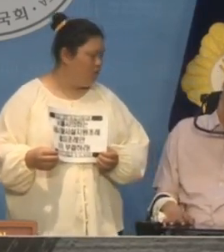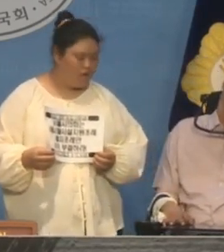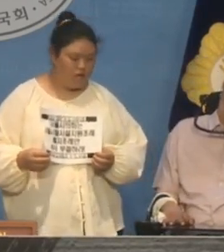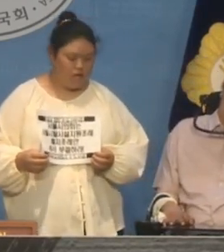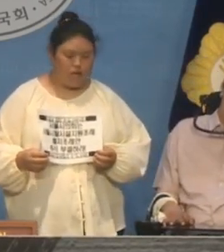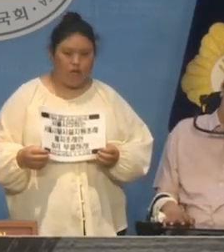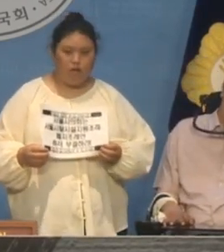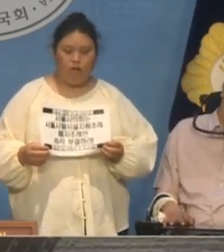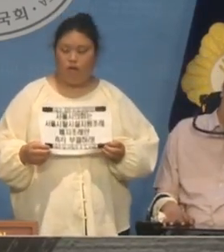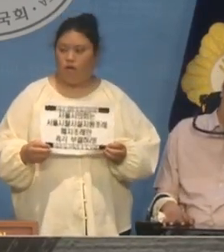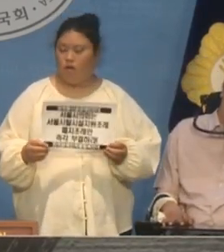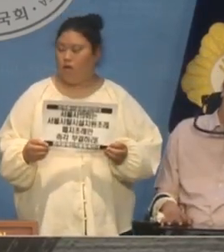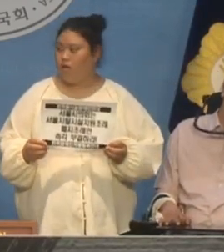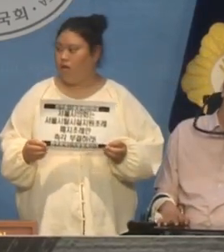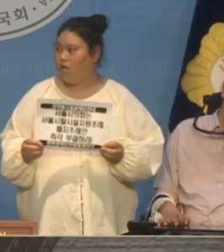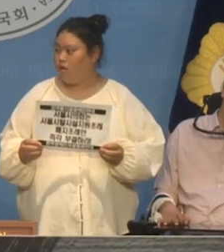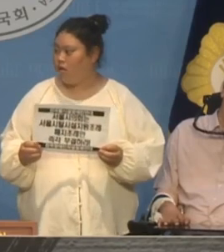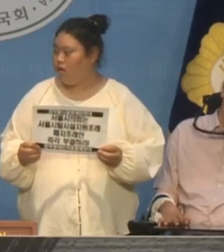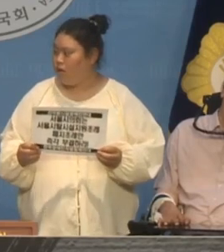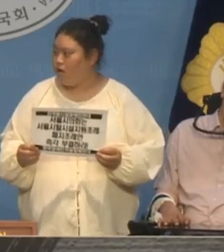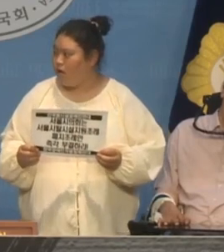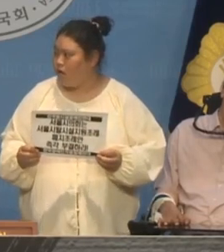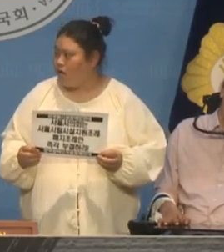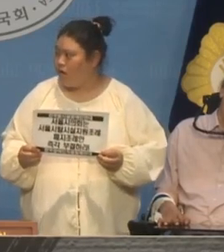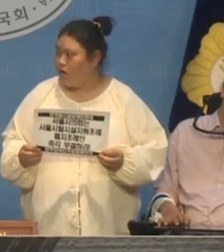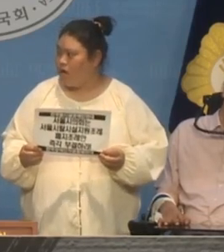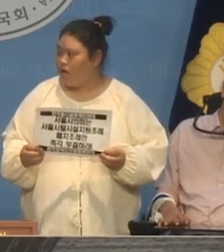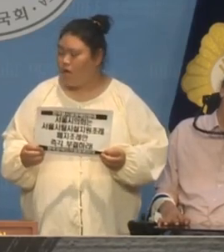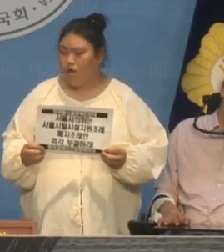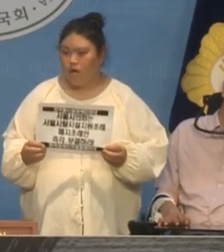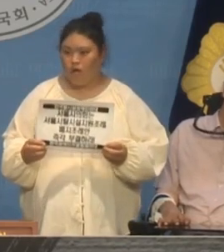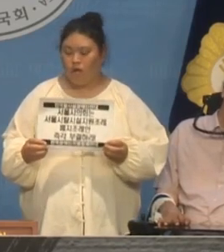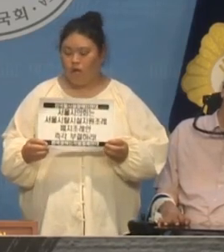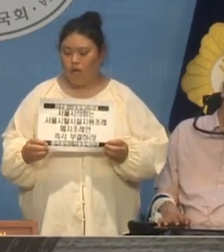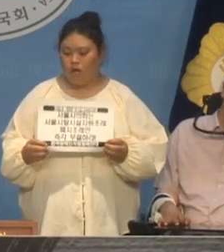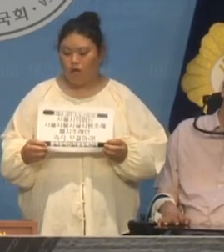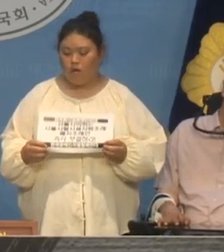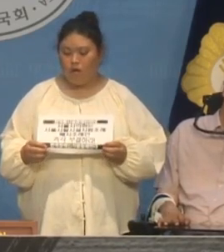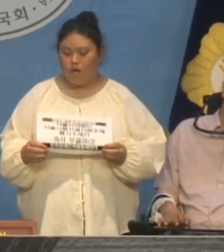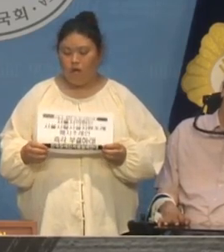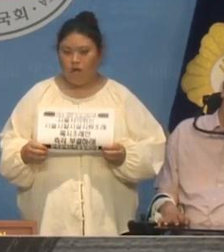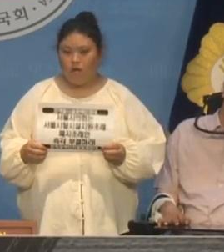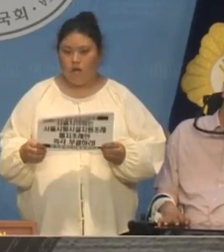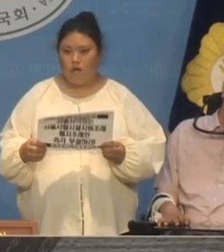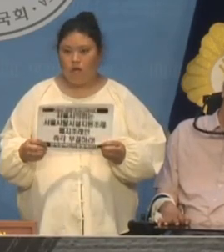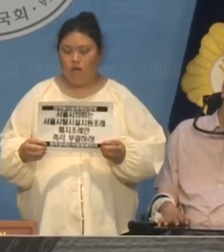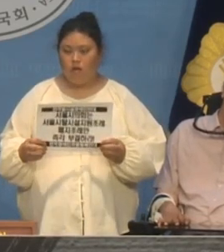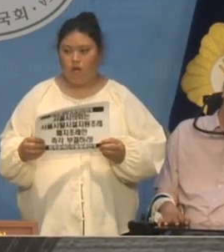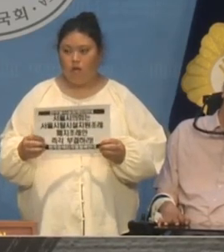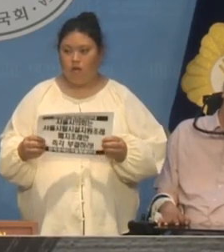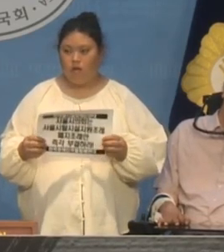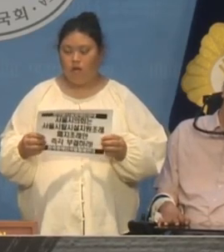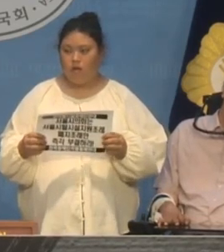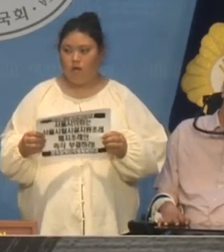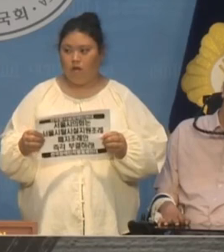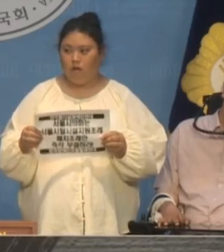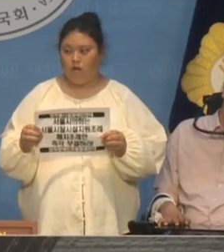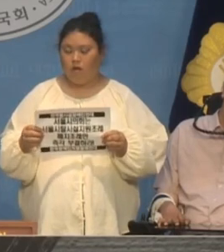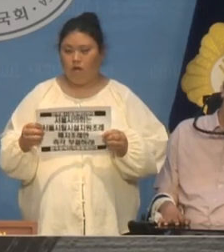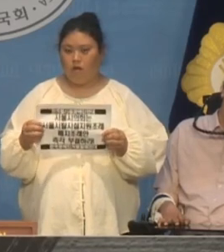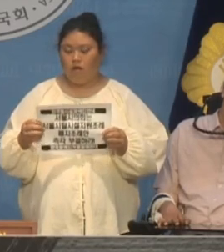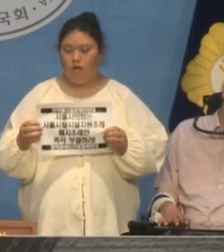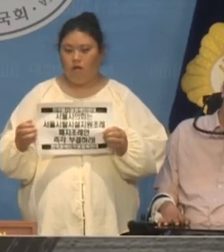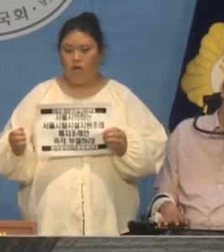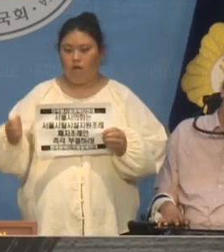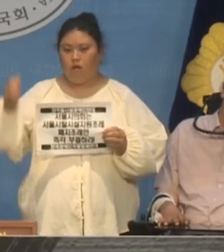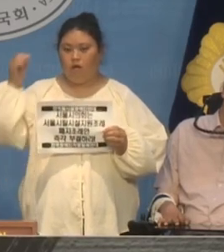듣고 세번 외치는 것으로 사진 촬영하겠습니다. 다치는 것이 최선인 삶은 없다. 서울시 탈시설 지원 조례 폐지